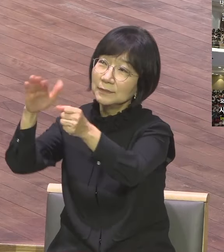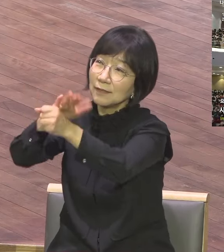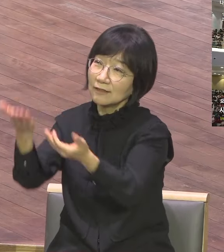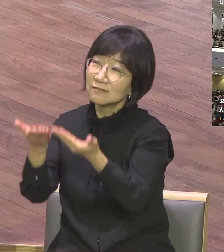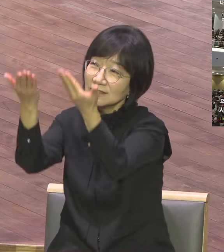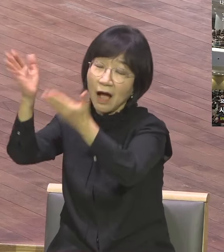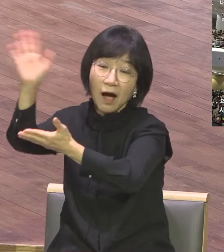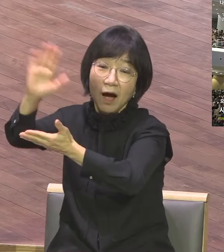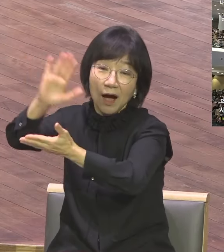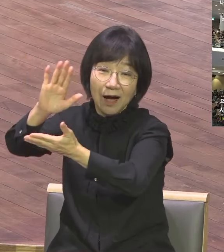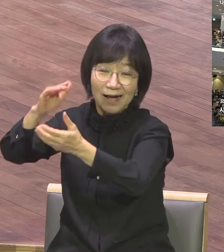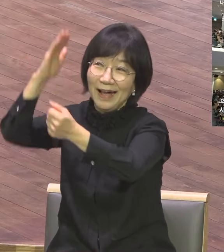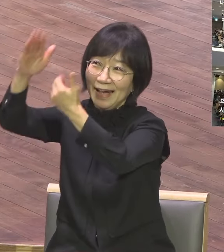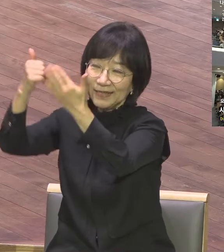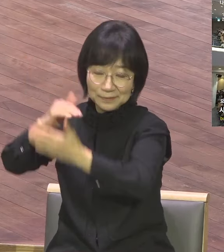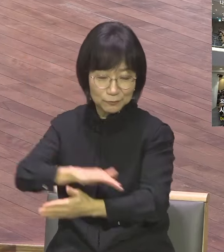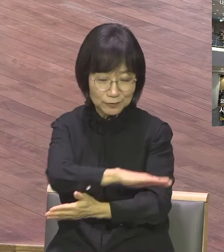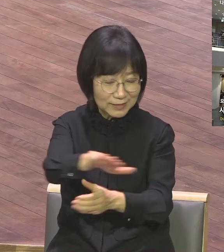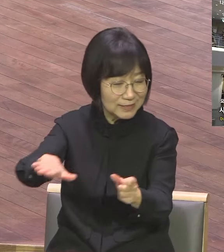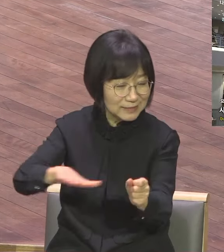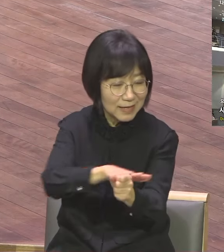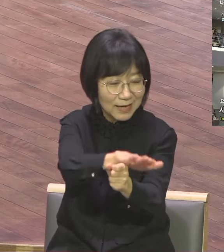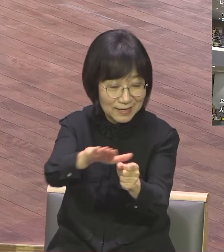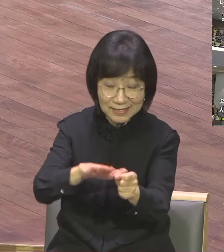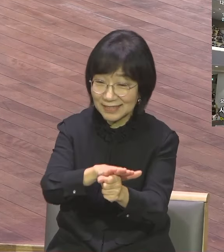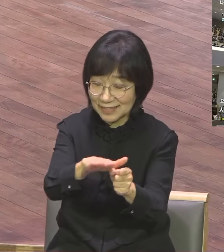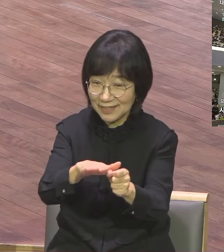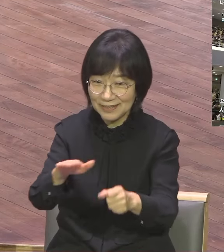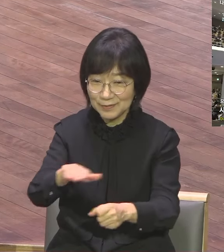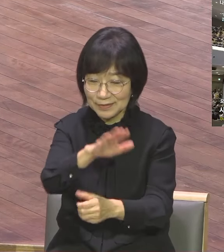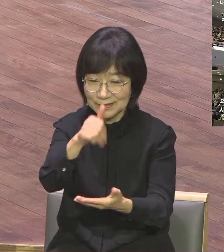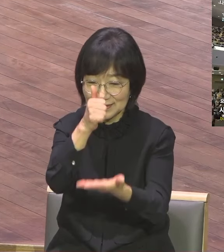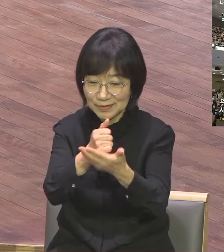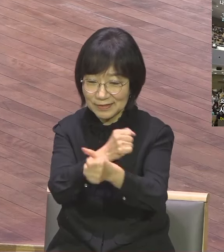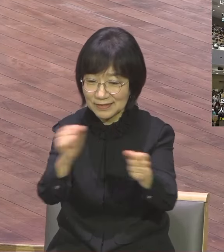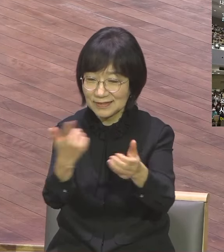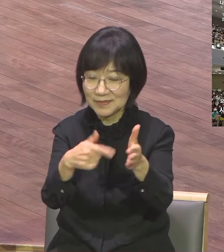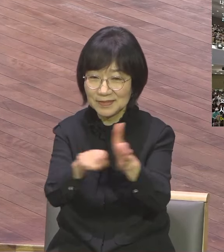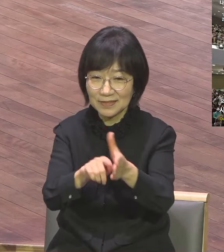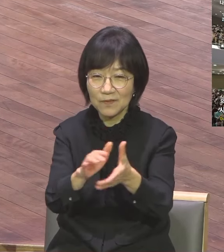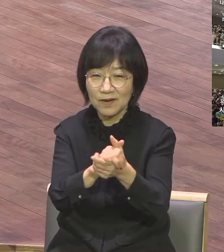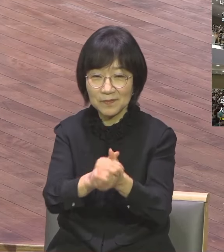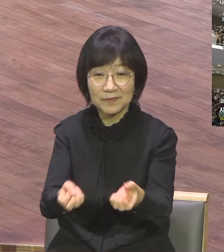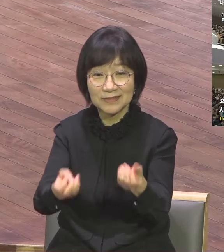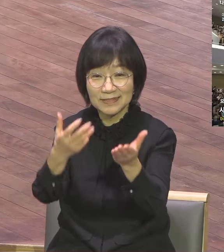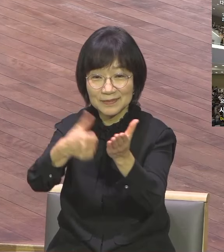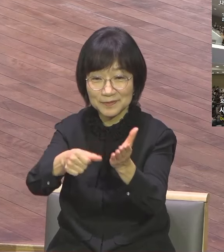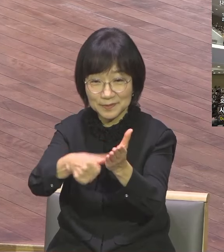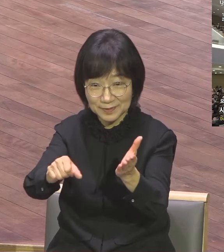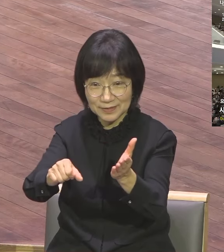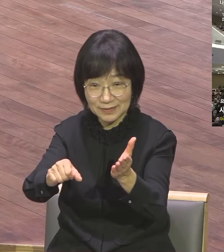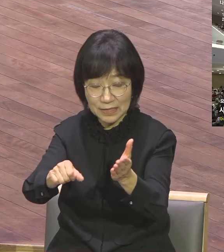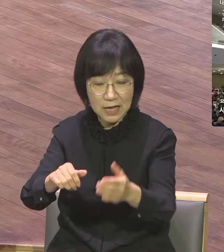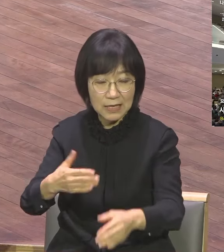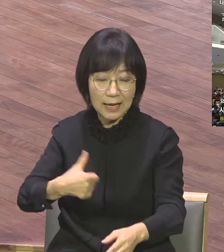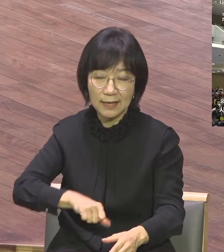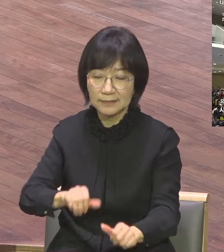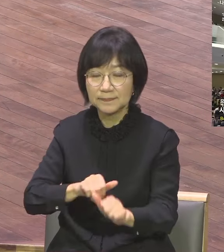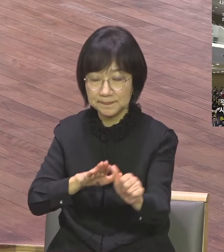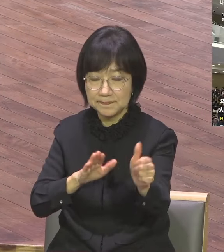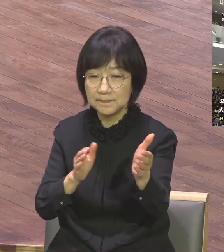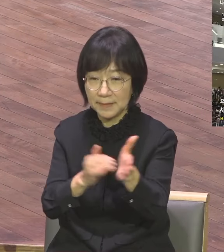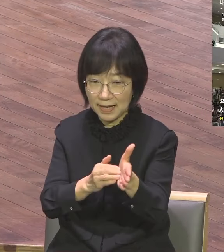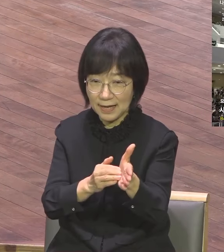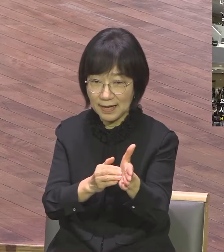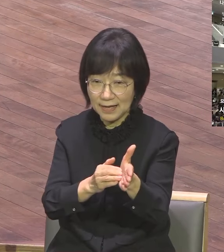아니요 하나님이 우리를 사랑하사 우리 죄를 속하기 위하여 화목 제물로 그 아들을 보내셨습니다.